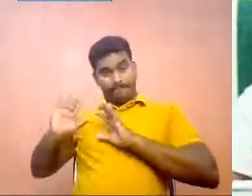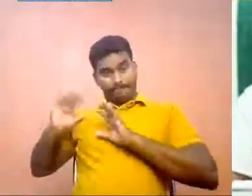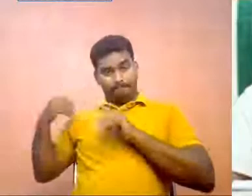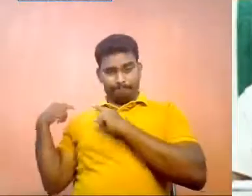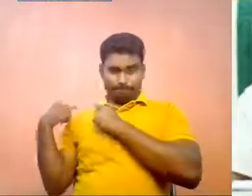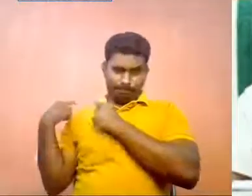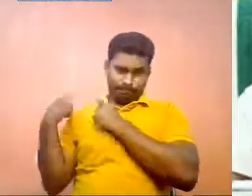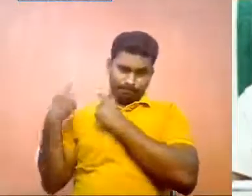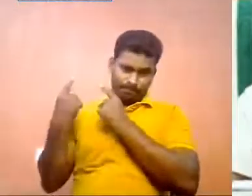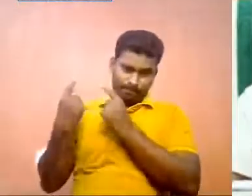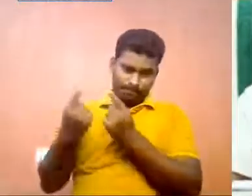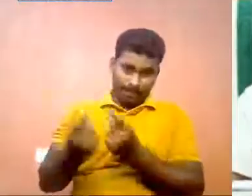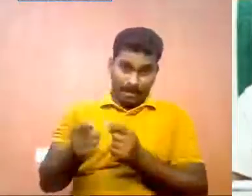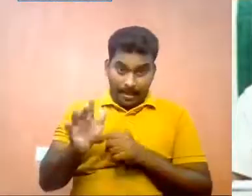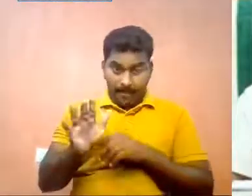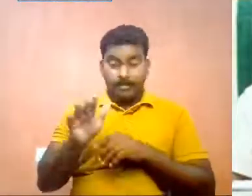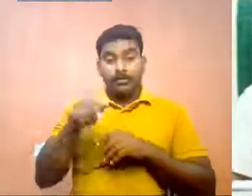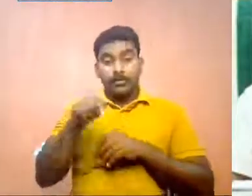അകലം പാലിച്ചു നിൽക്കണം.